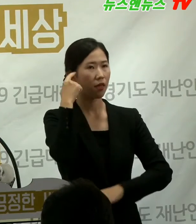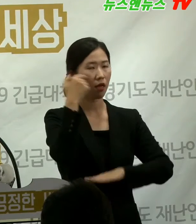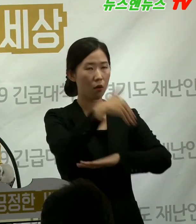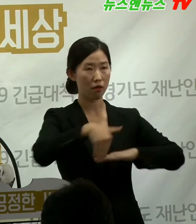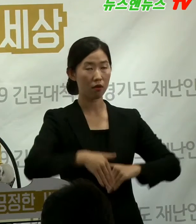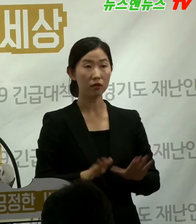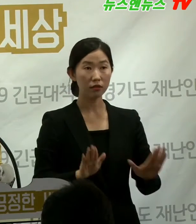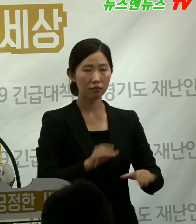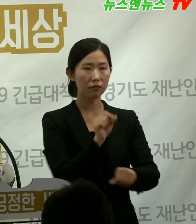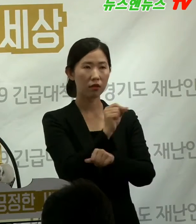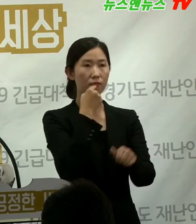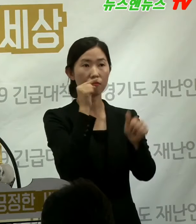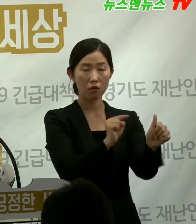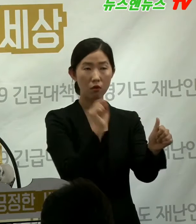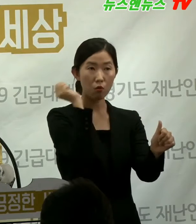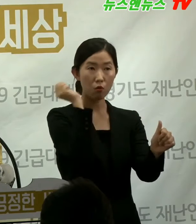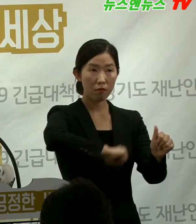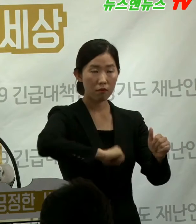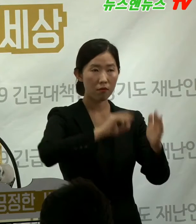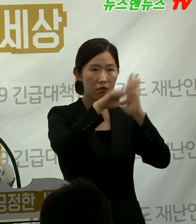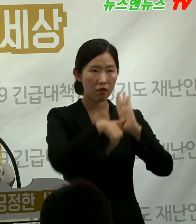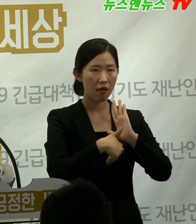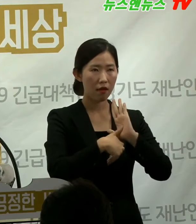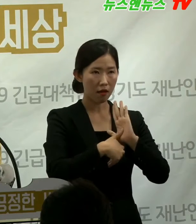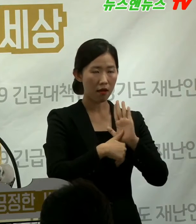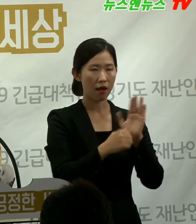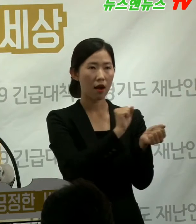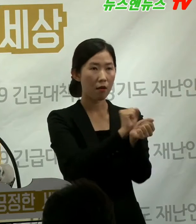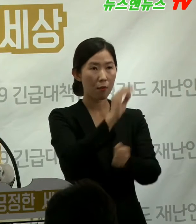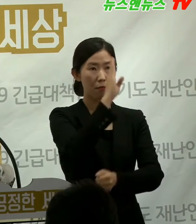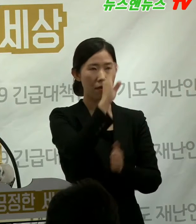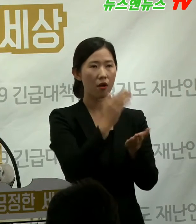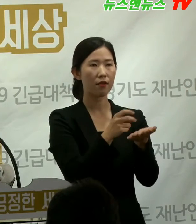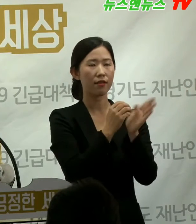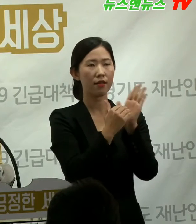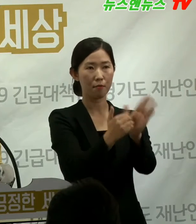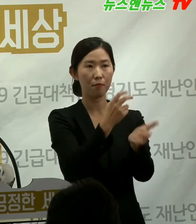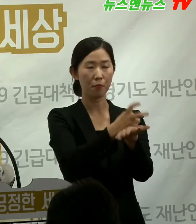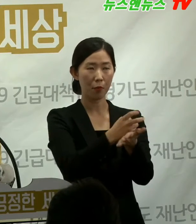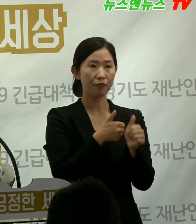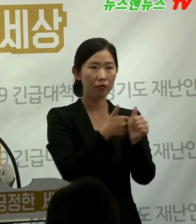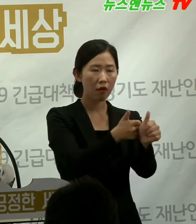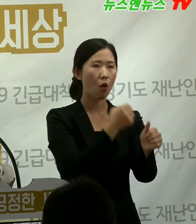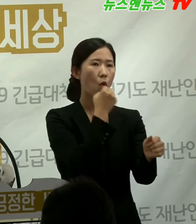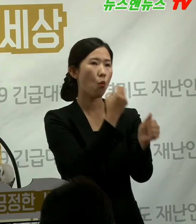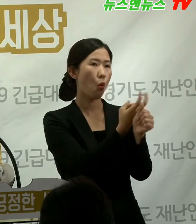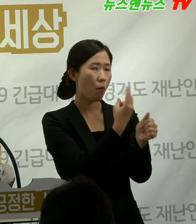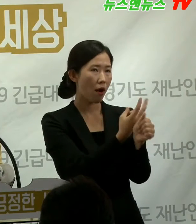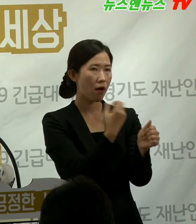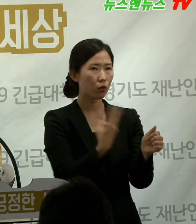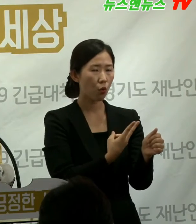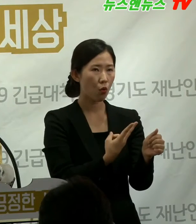행정명령 위반 시에 감염병 예방법에 따라서 고발, 위반 업체의 전면